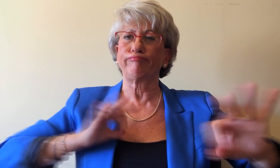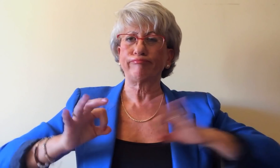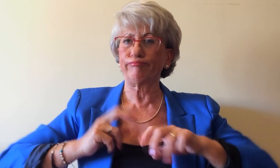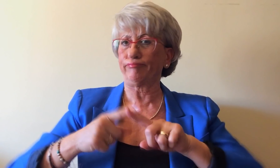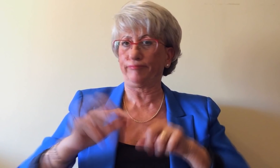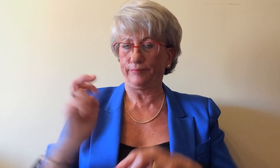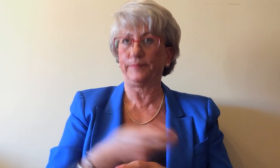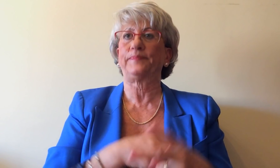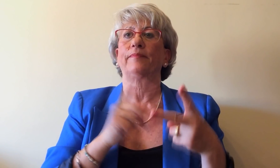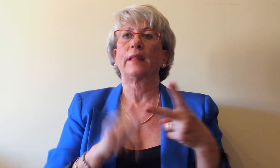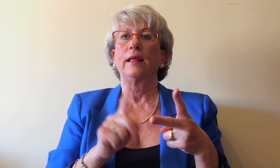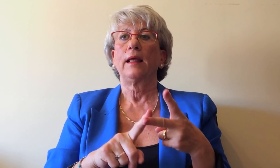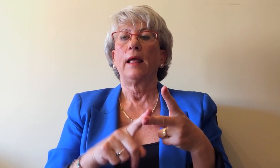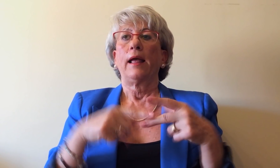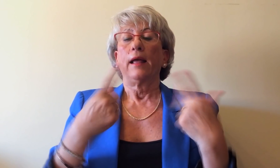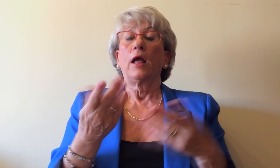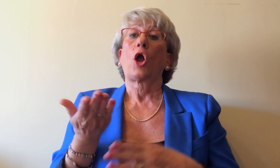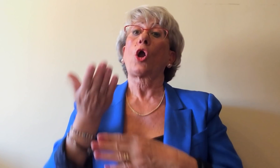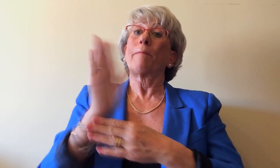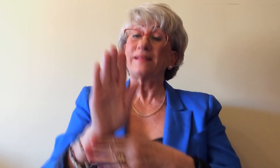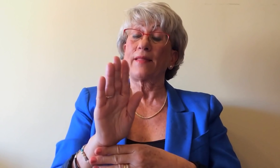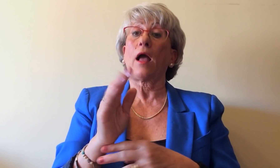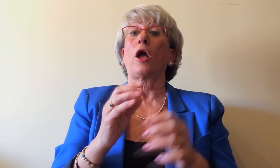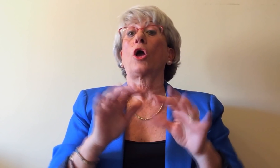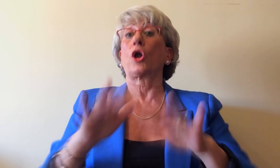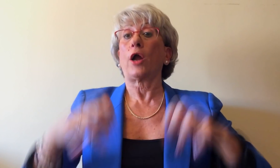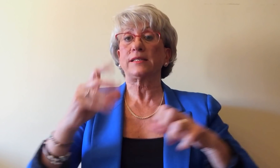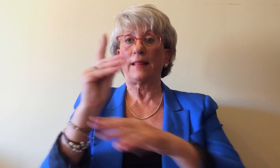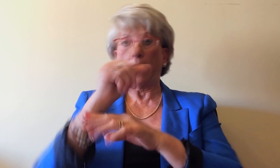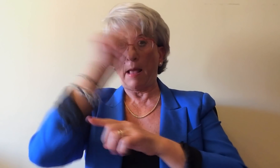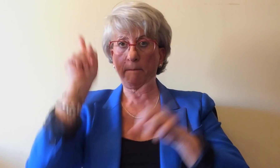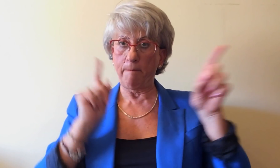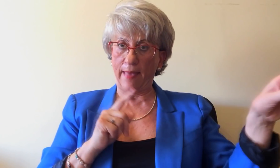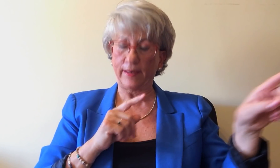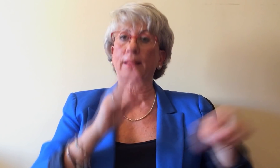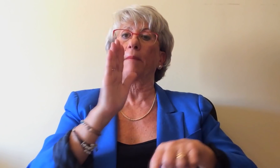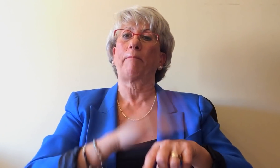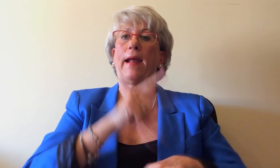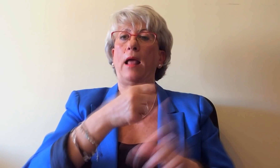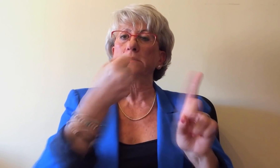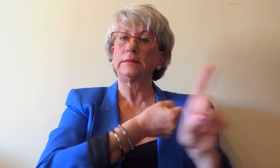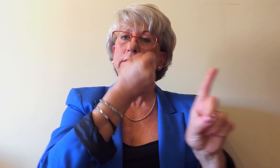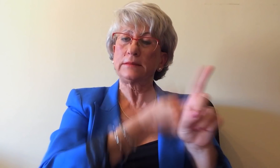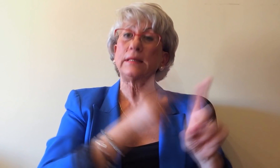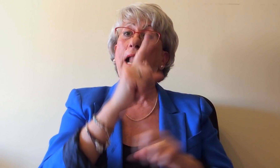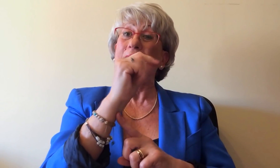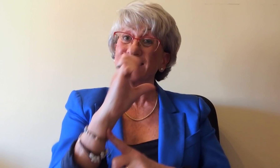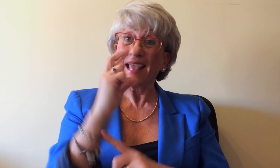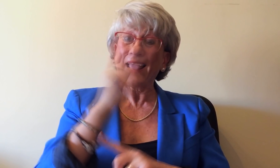amb teatre i altres activitats. També la compareixença al Congreso de los Diputados a Madrid